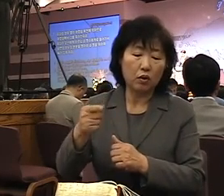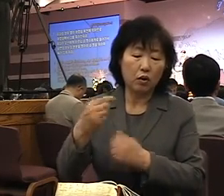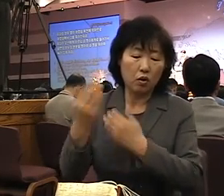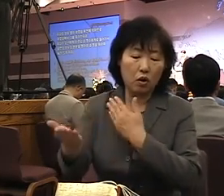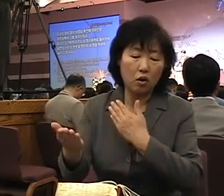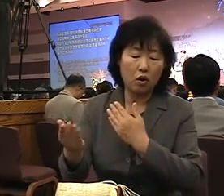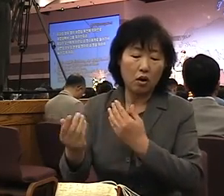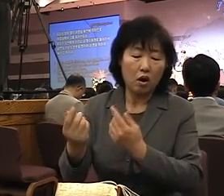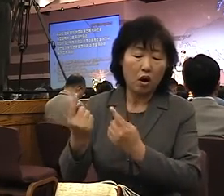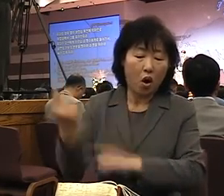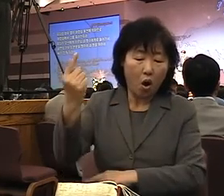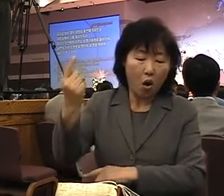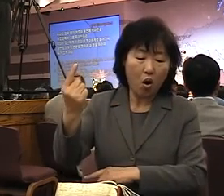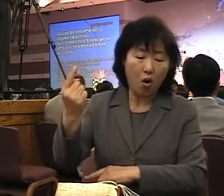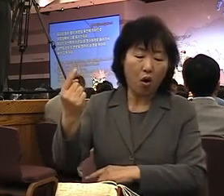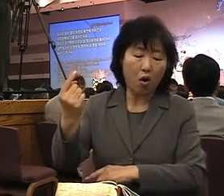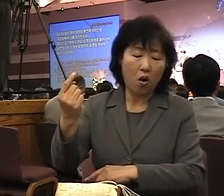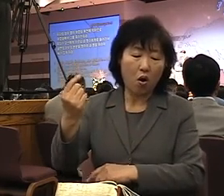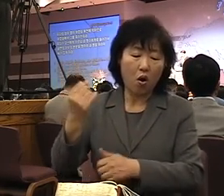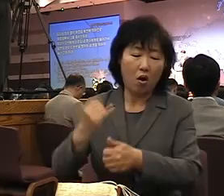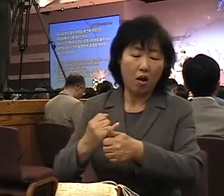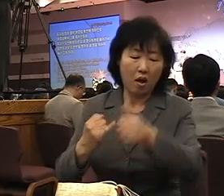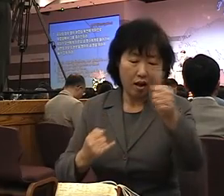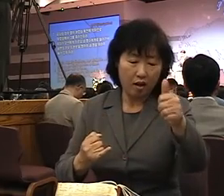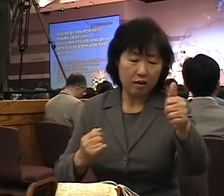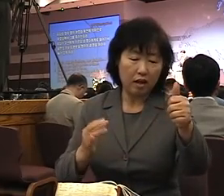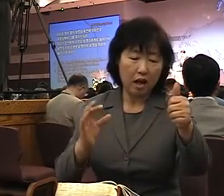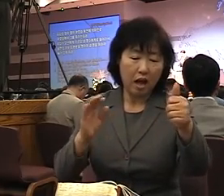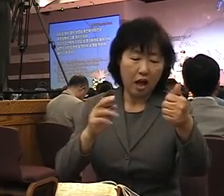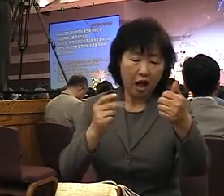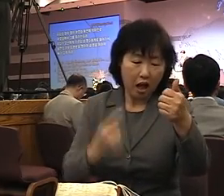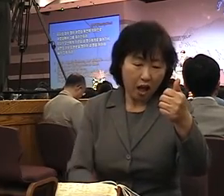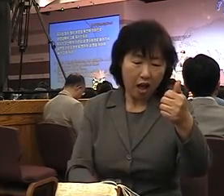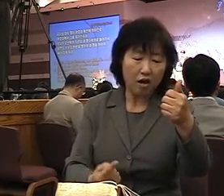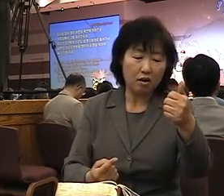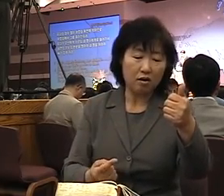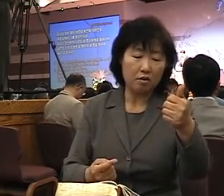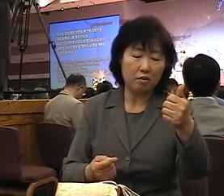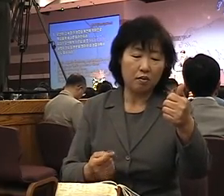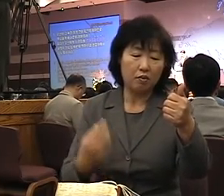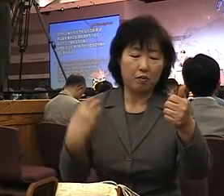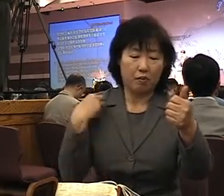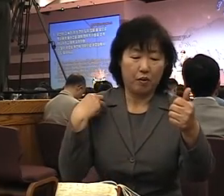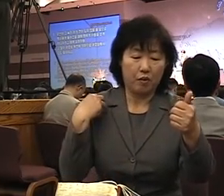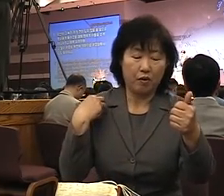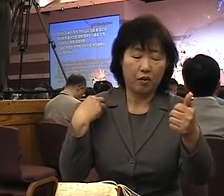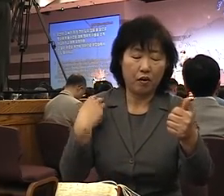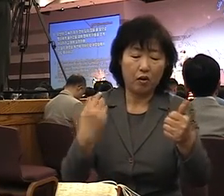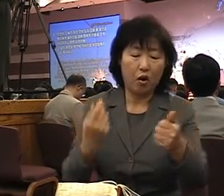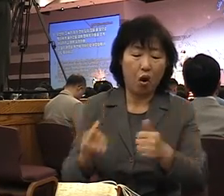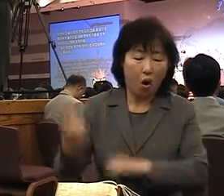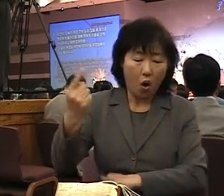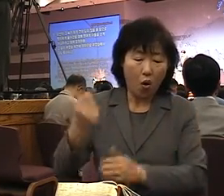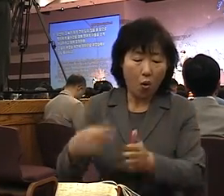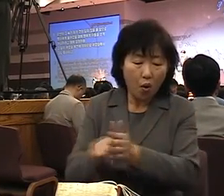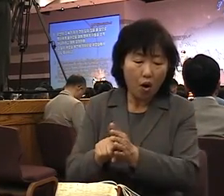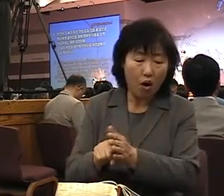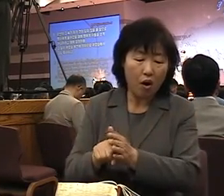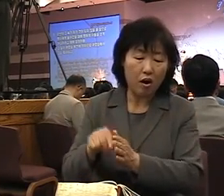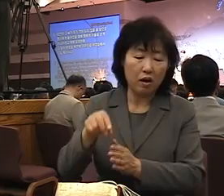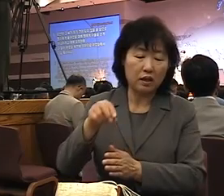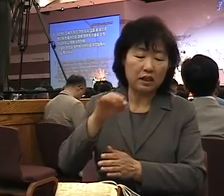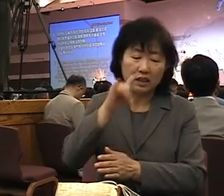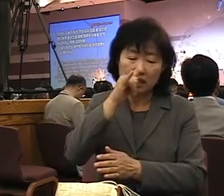돌아가서 남편의 아우의 본분을 행하여 내 형을 위하여 세가 있게 하라. 원하니 그 씨가 자기 것이 되지 않을